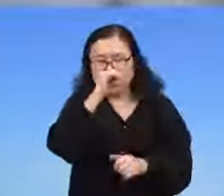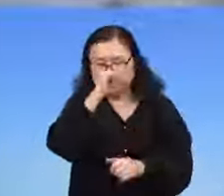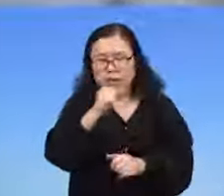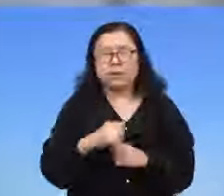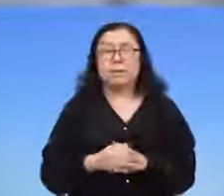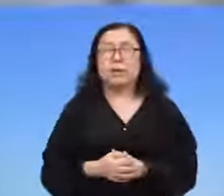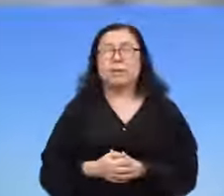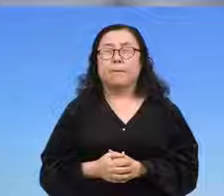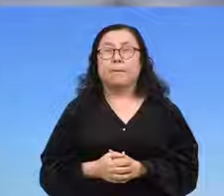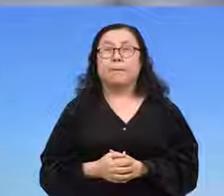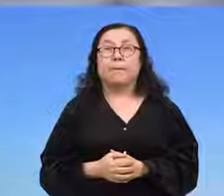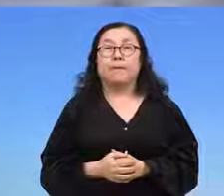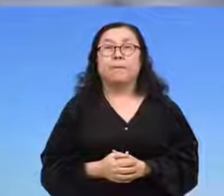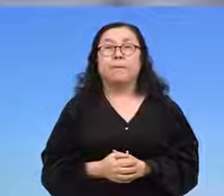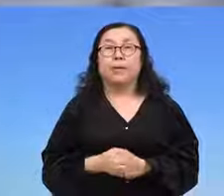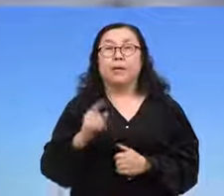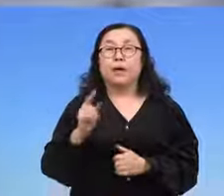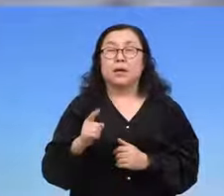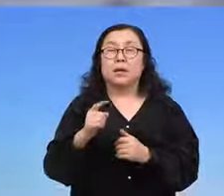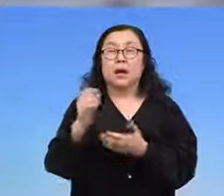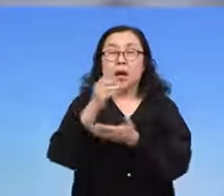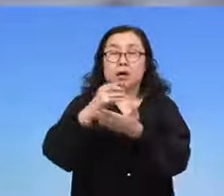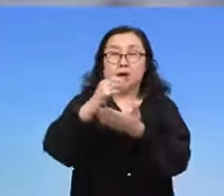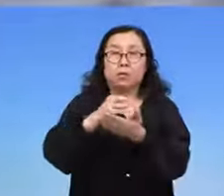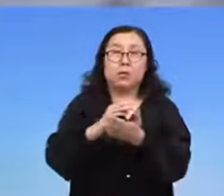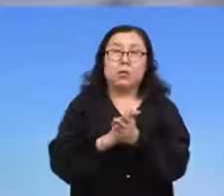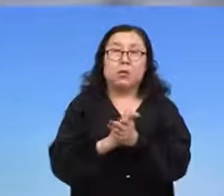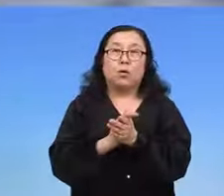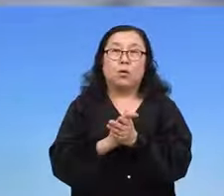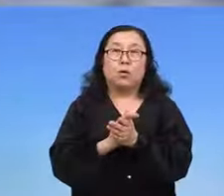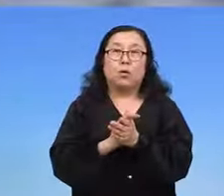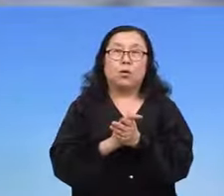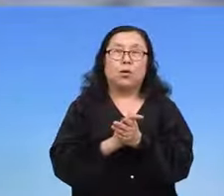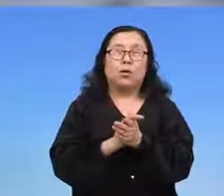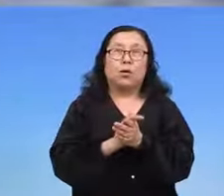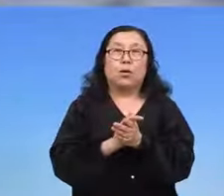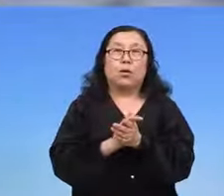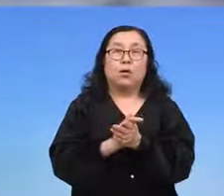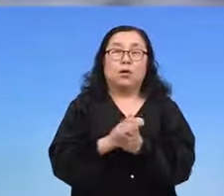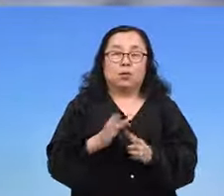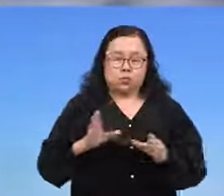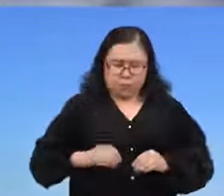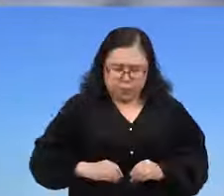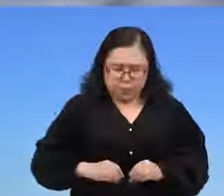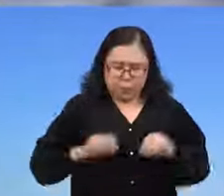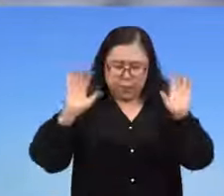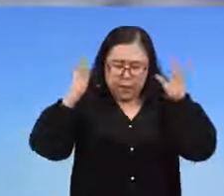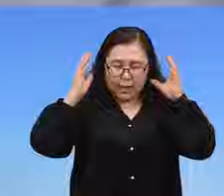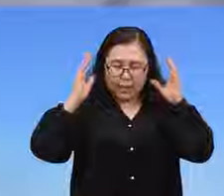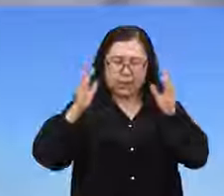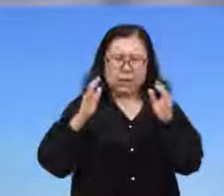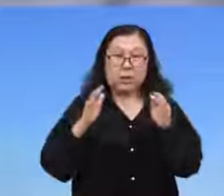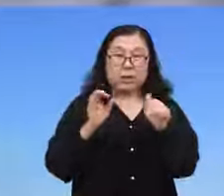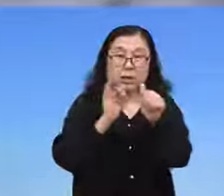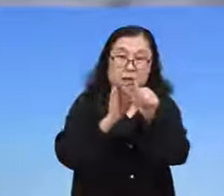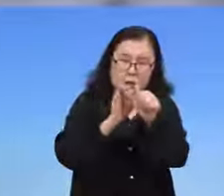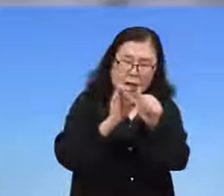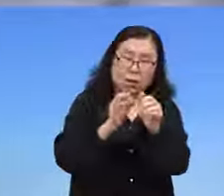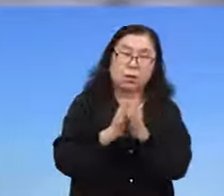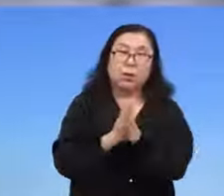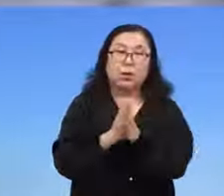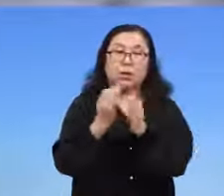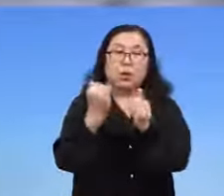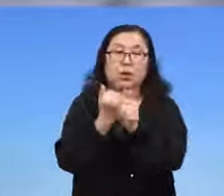있다면, 그런가 하면은 우리가 드린 헌금으로 저소득 결식 아동들을 지원하고 미혼모를